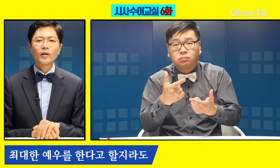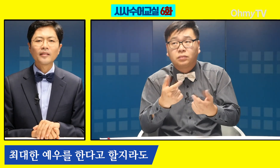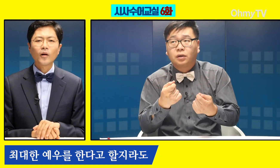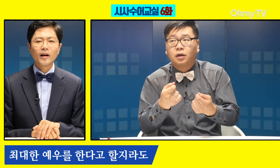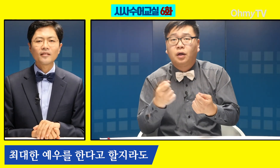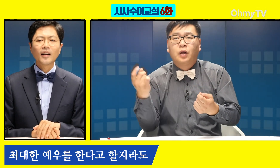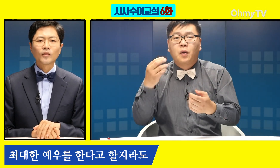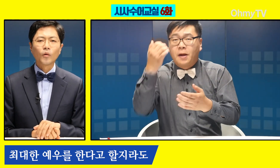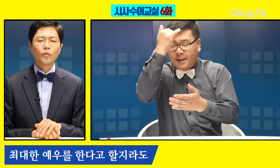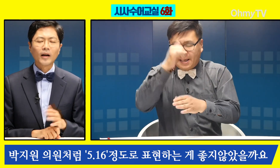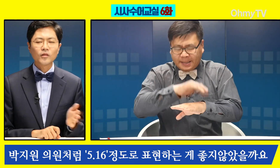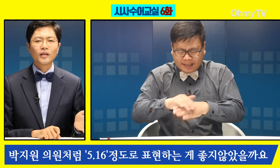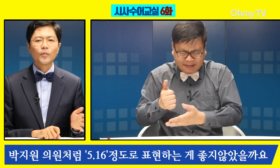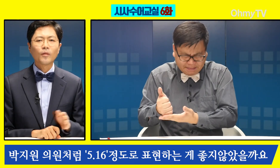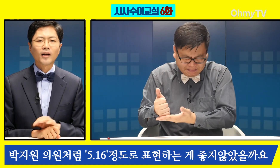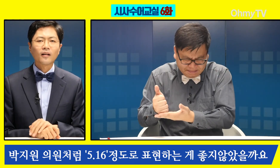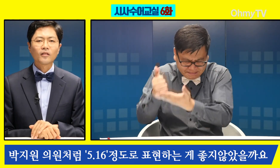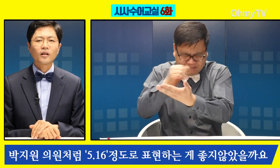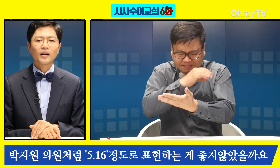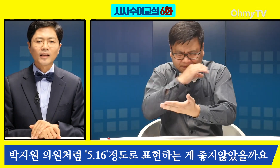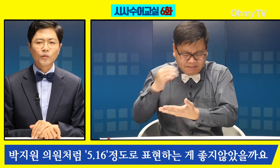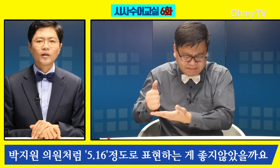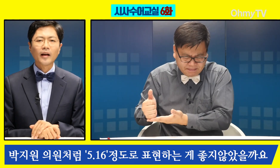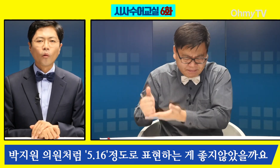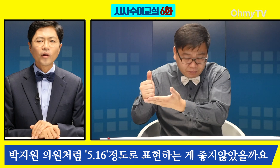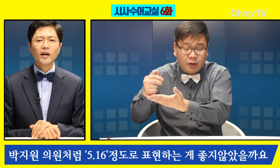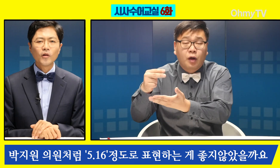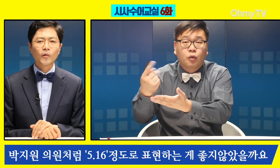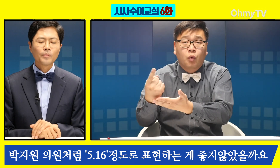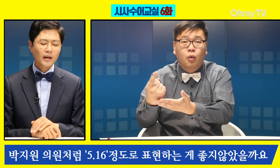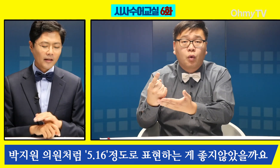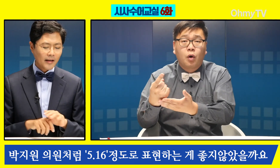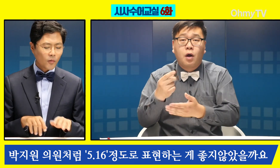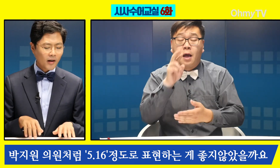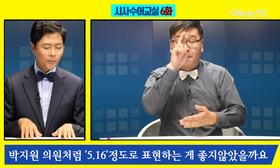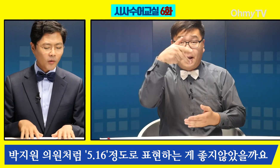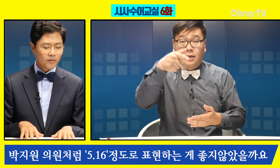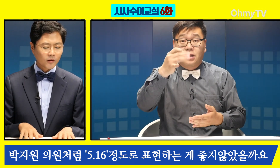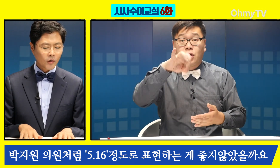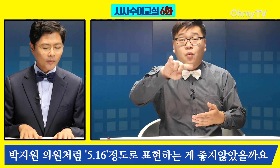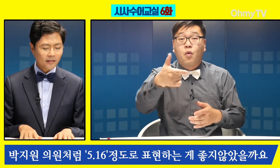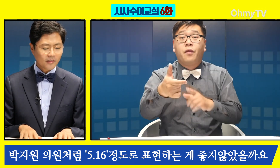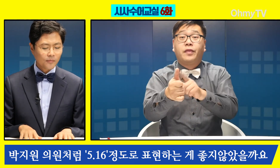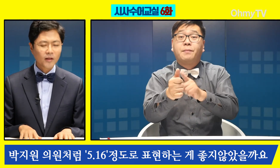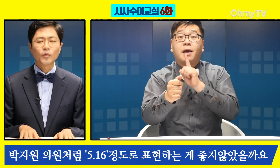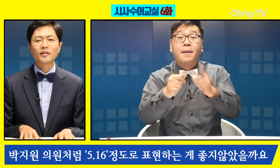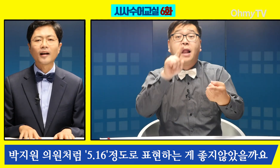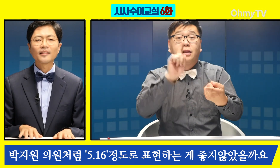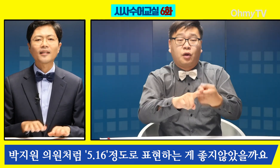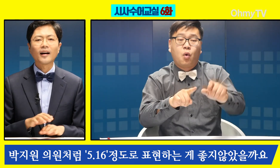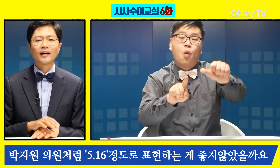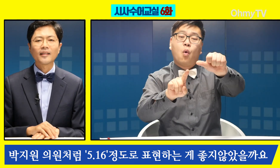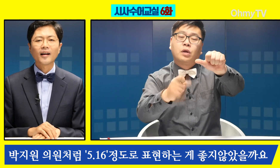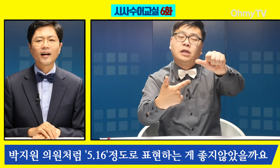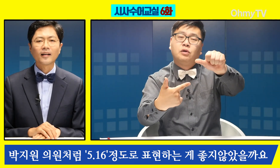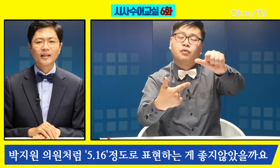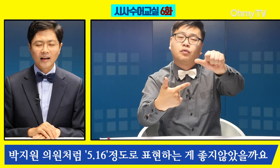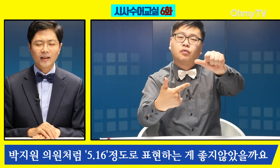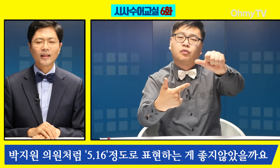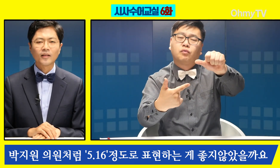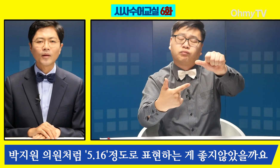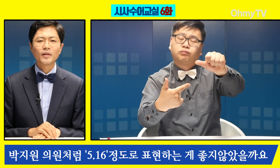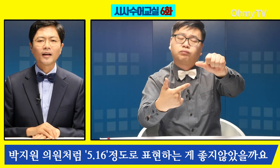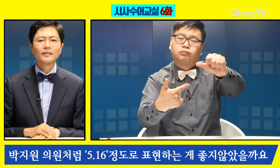최대한으로 예우를 한다고 할지라도 박지원 대표가 말한 것처럼 그냥 단순하게 5.16이라고 하는 표현 정도로만 썼으면 좋지 않았을까라는